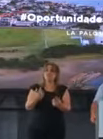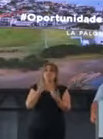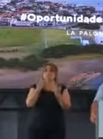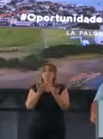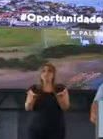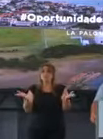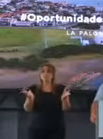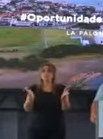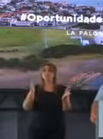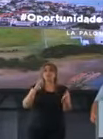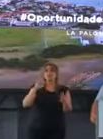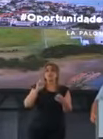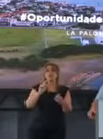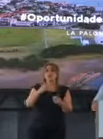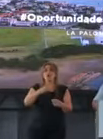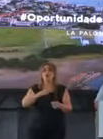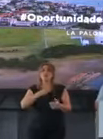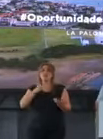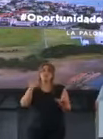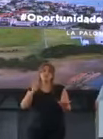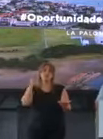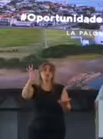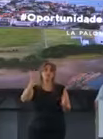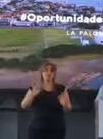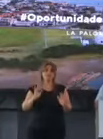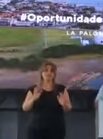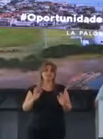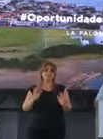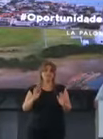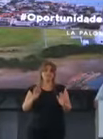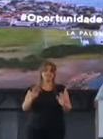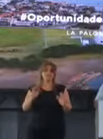nacimiento al crédito la confianza en el futuro.